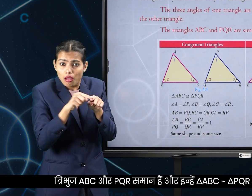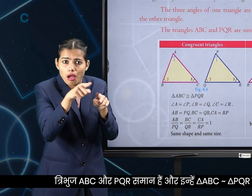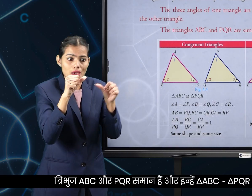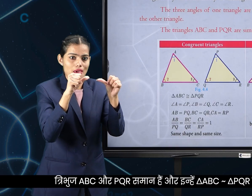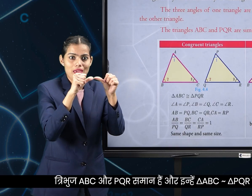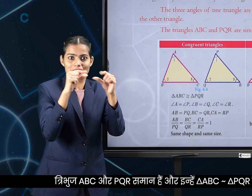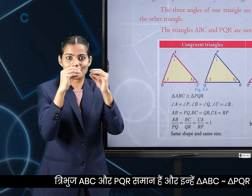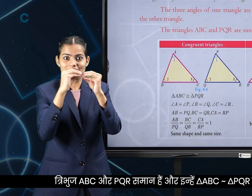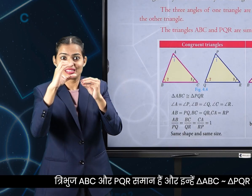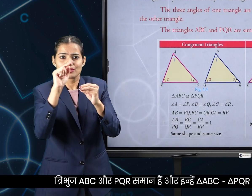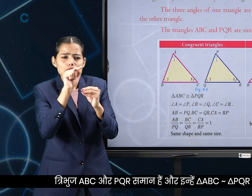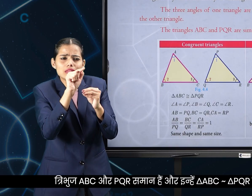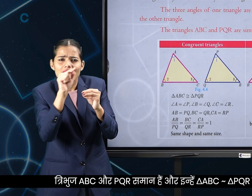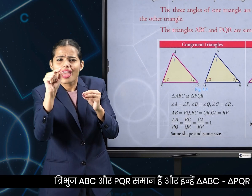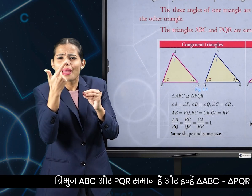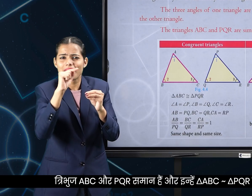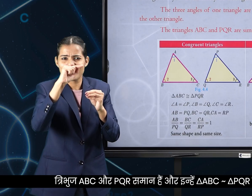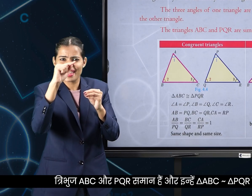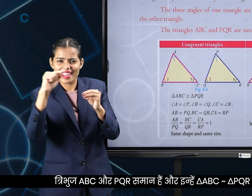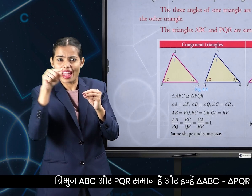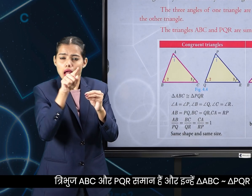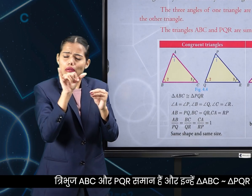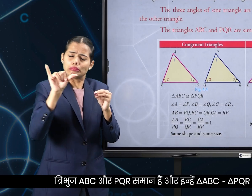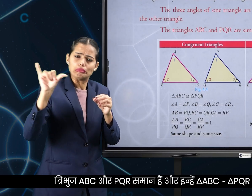आर के रूप में लिखा जा सकता है।